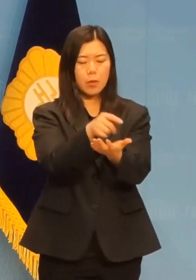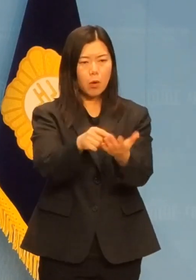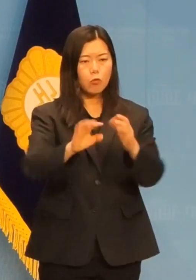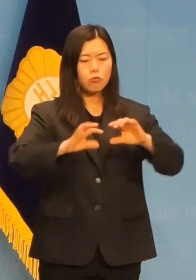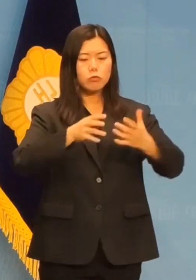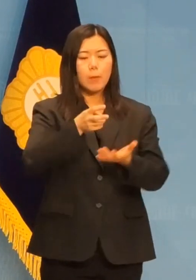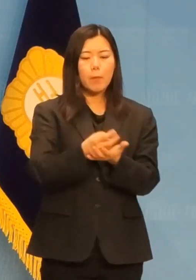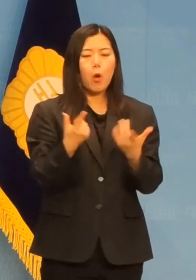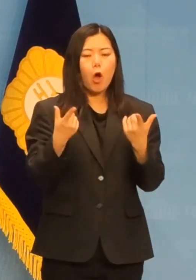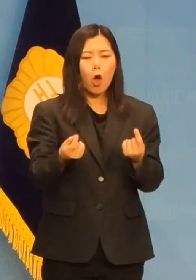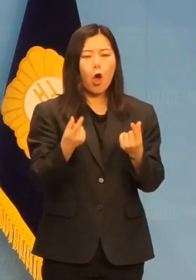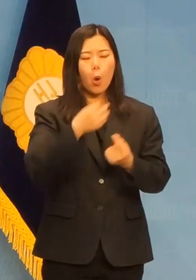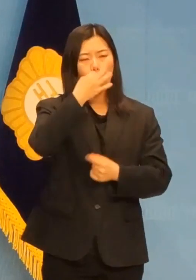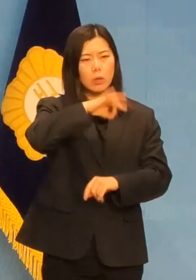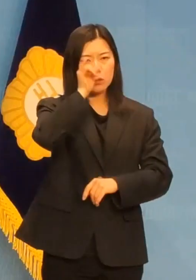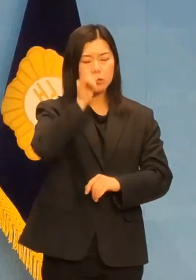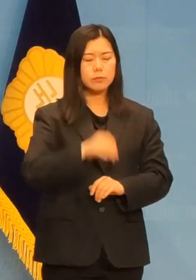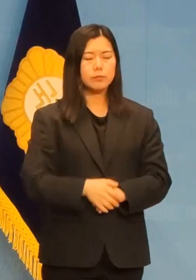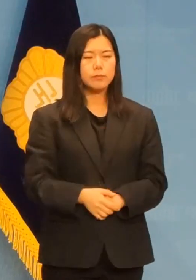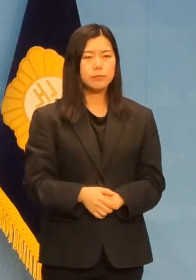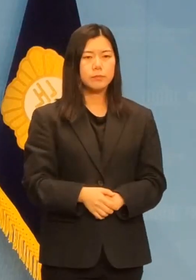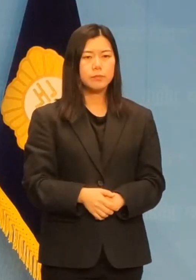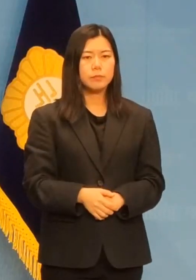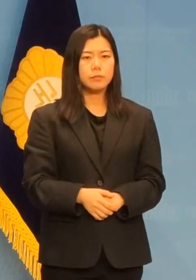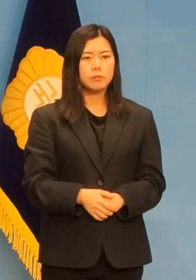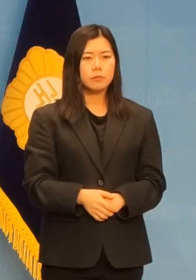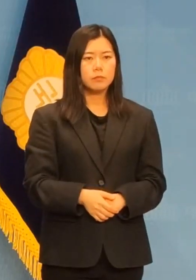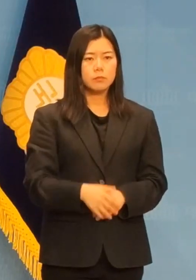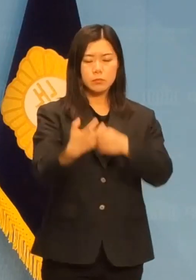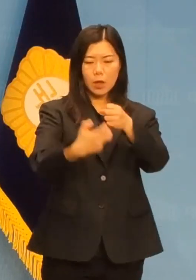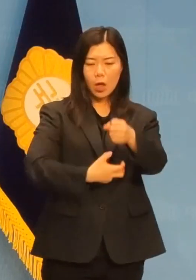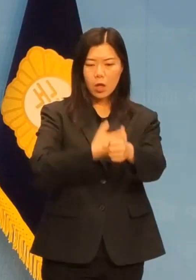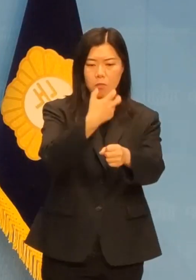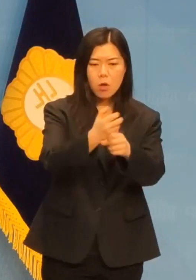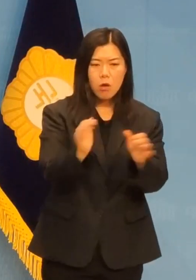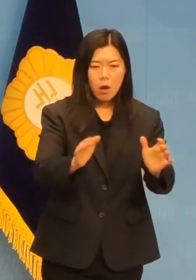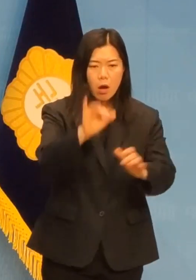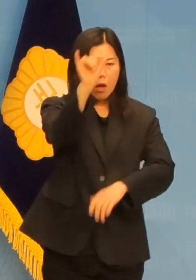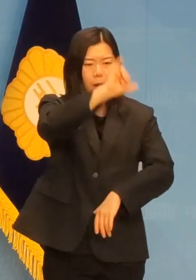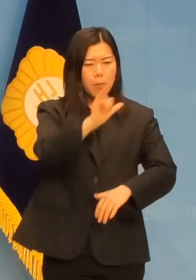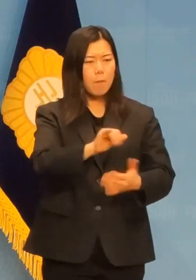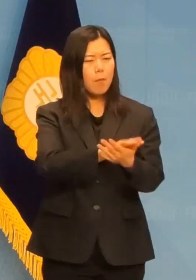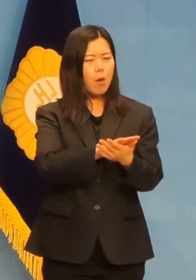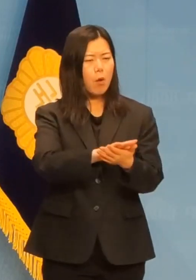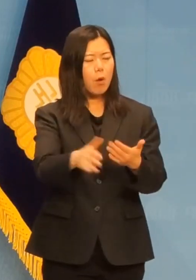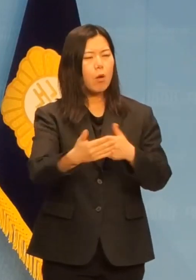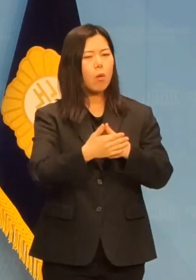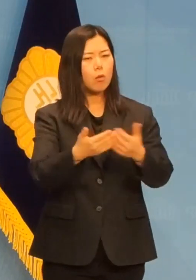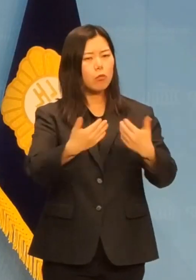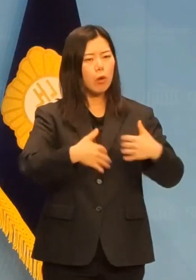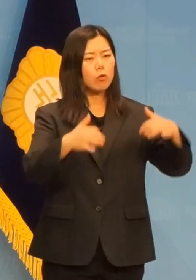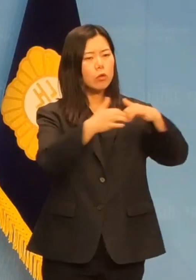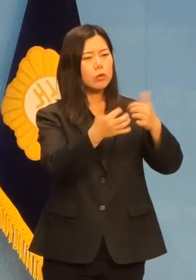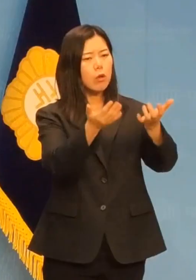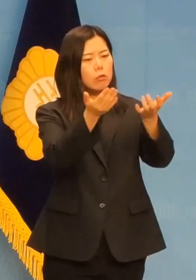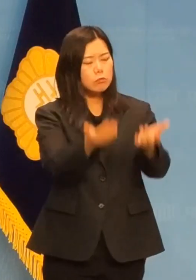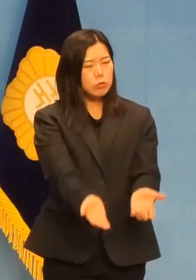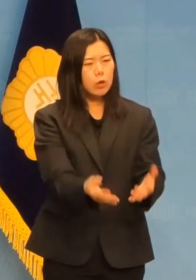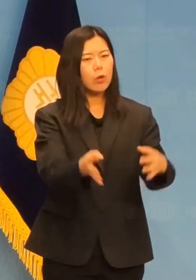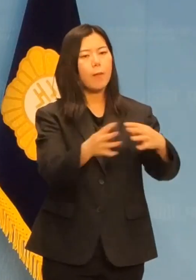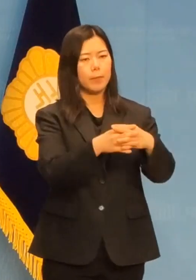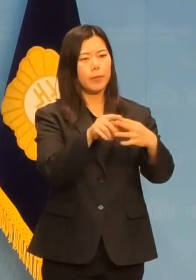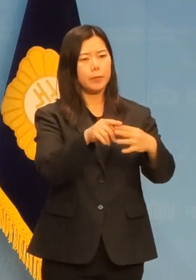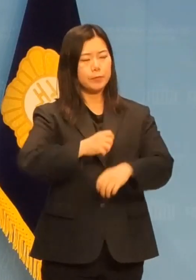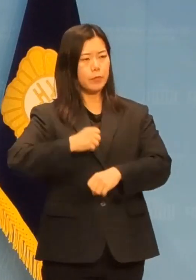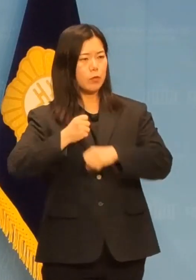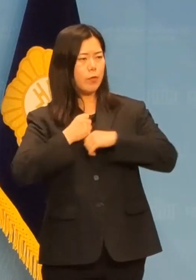효력을 가진다고 명시하고 있습니다. 70년간 한반도의 평화를 지탱해온 정전협정은 군사적